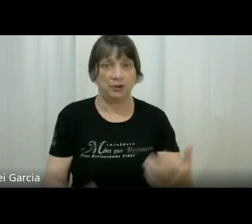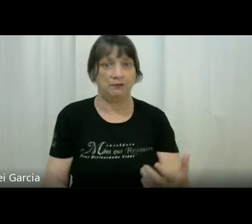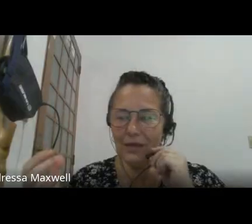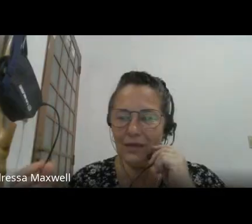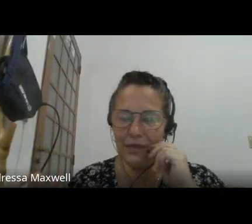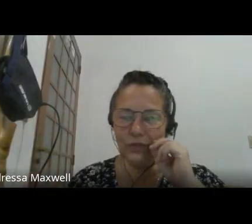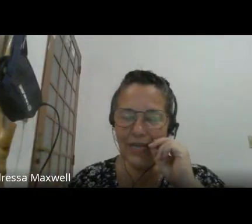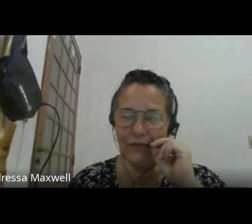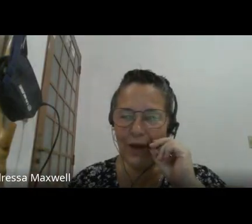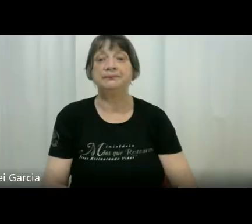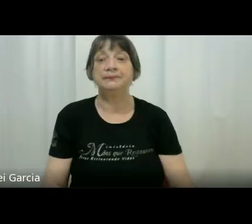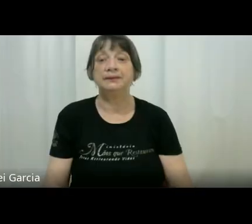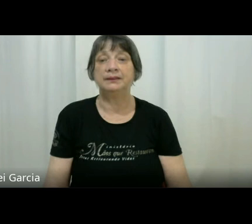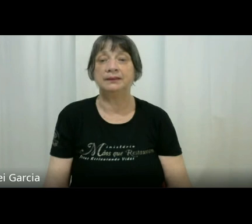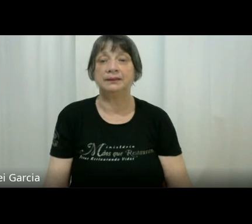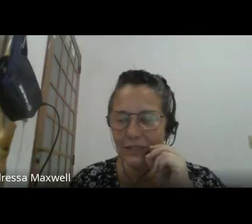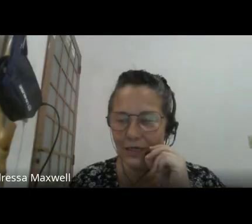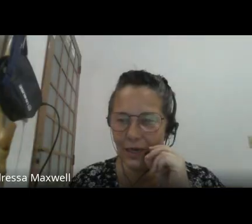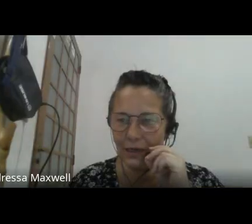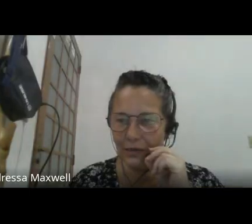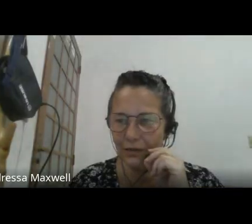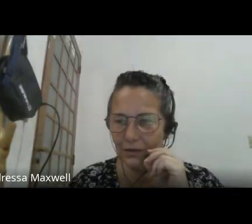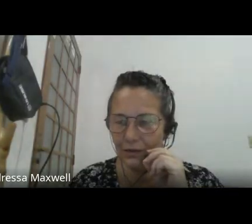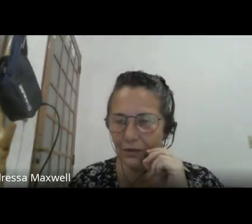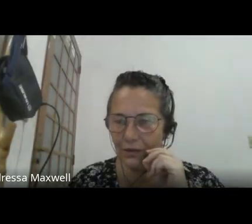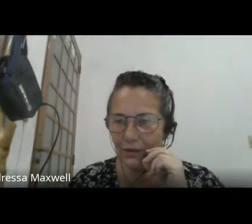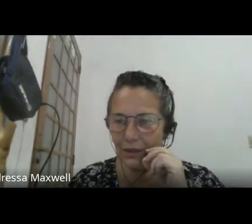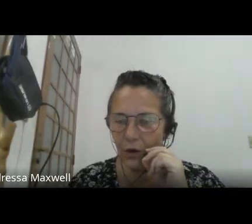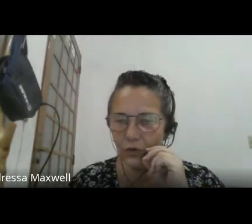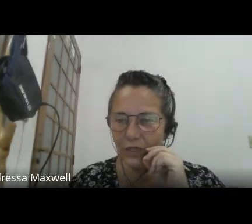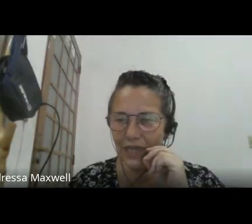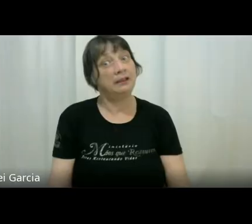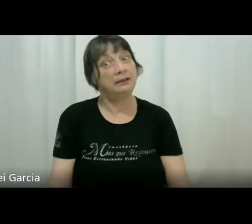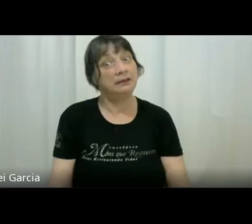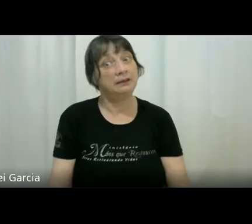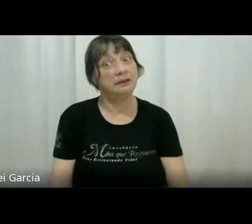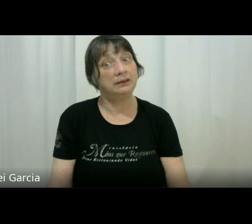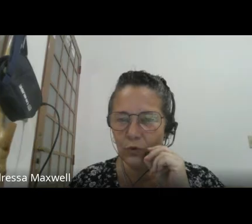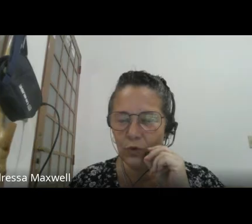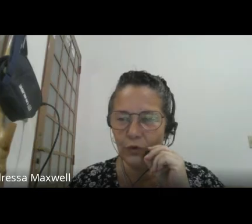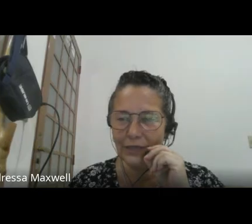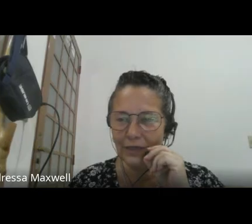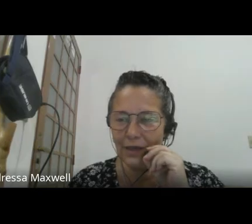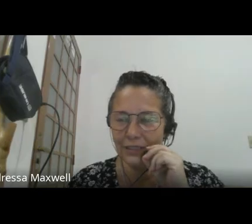coisas novas. Isso serve para criar qualquer coisa, Sirlei? Ou só serve para criação de mundo, tipo